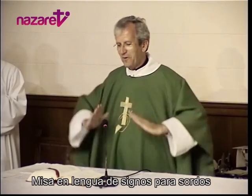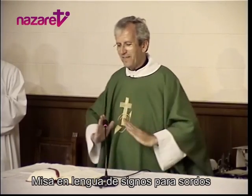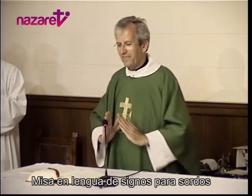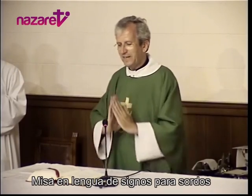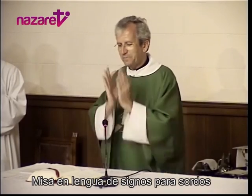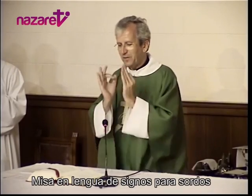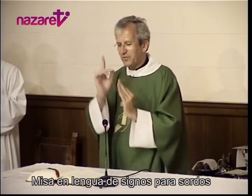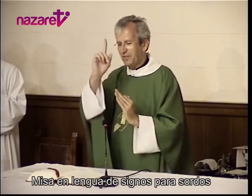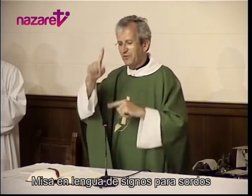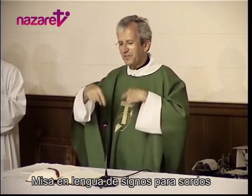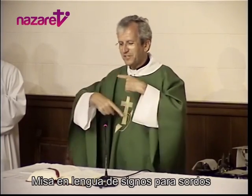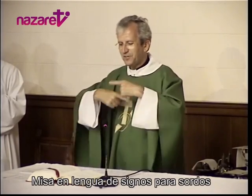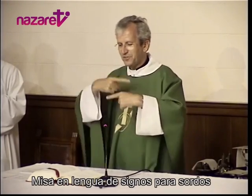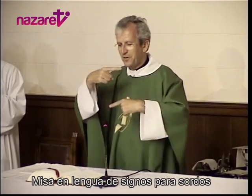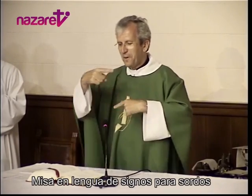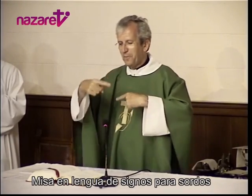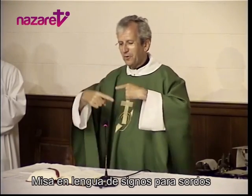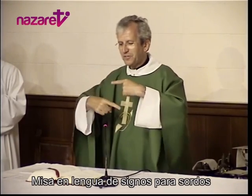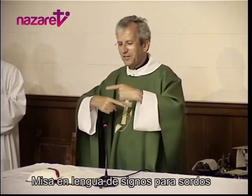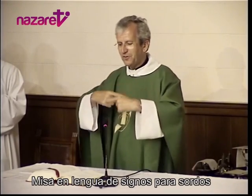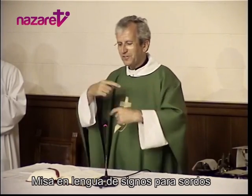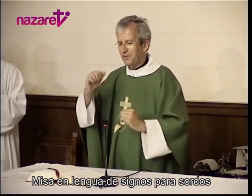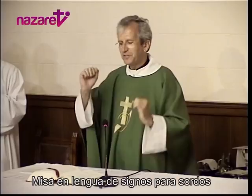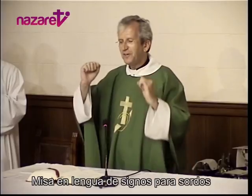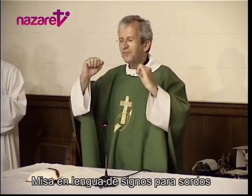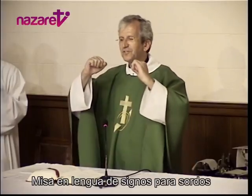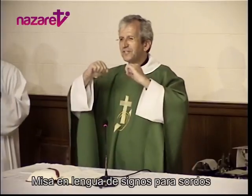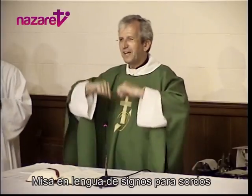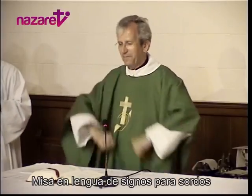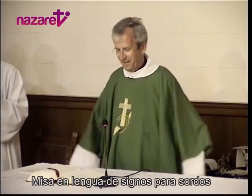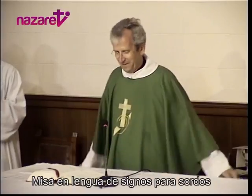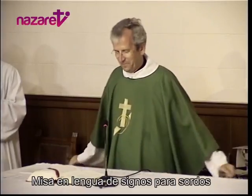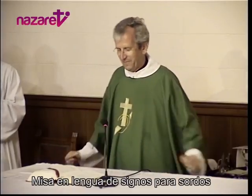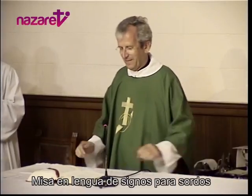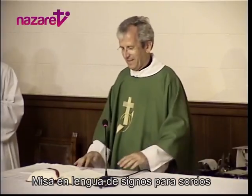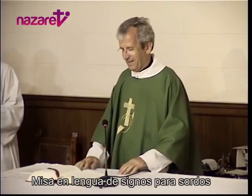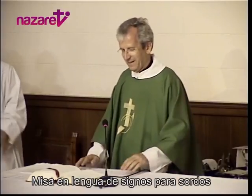unidad del Espíritu Santo y es Dios por los siglos de los siglos. Amén.